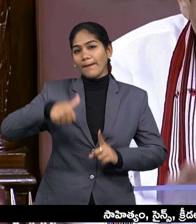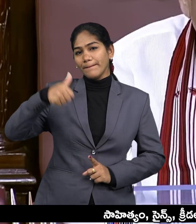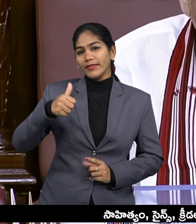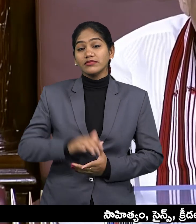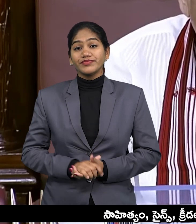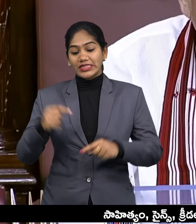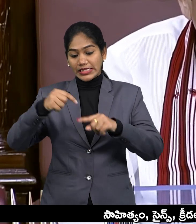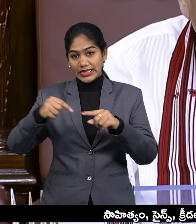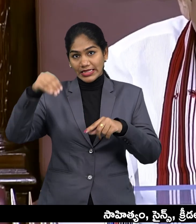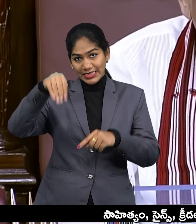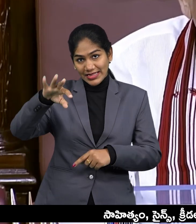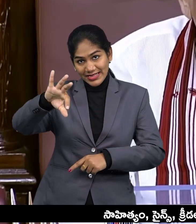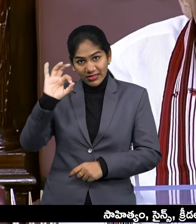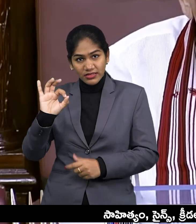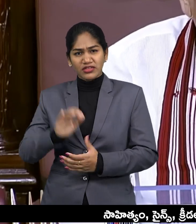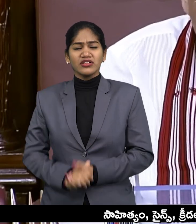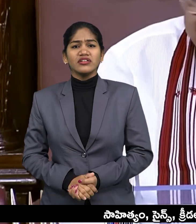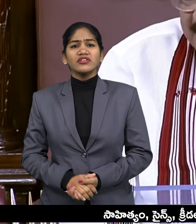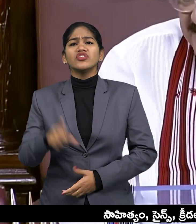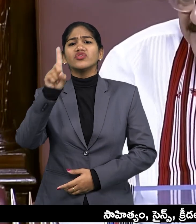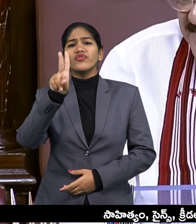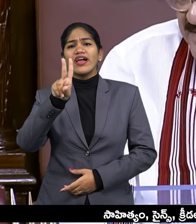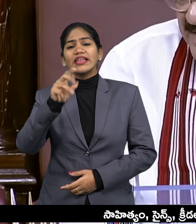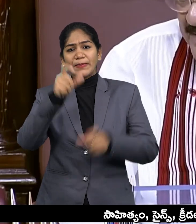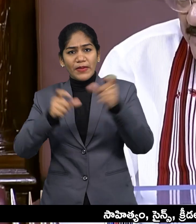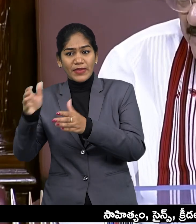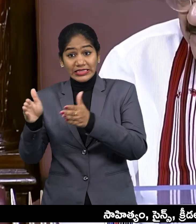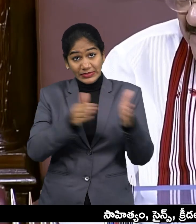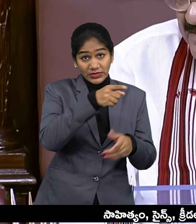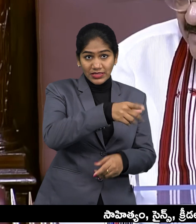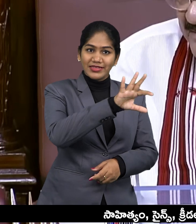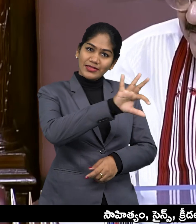సాహిత్యం, సైన్స్, క్రీడలు, కళలు, సామాజిక సేవా రంగాలలో